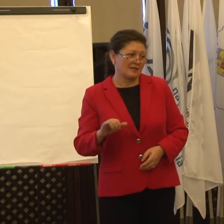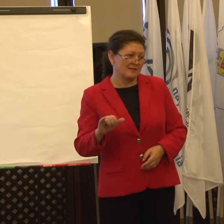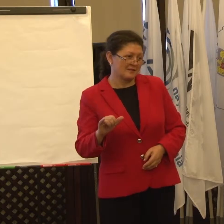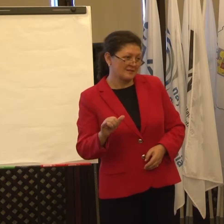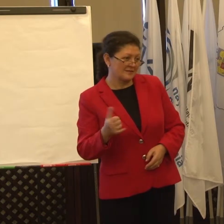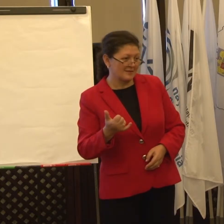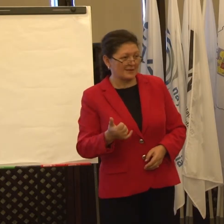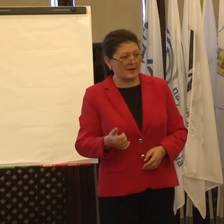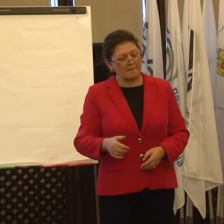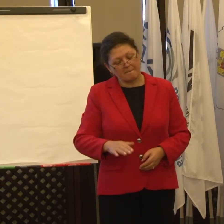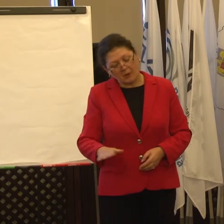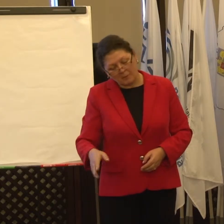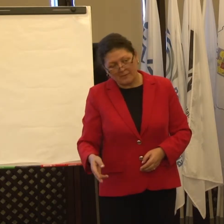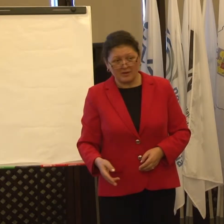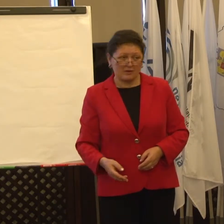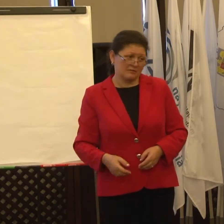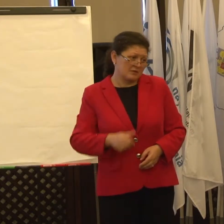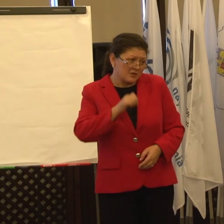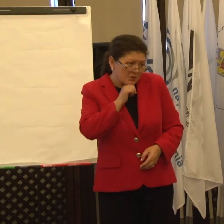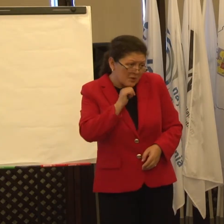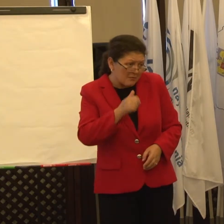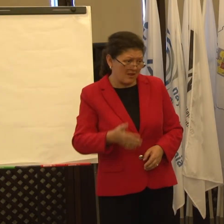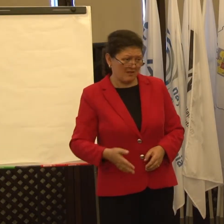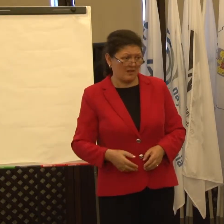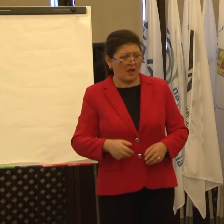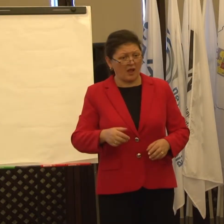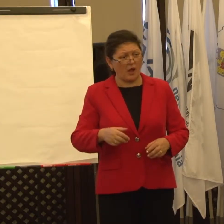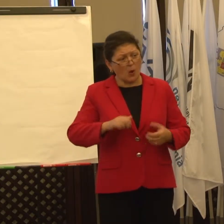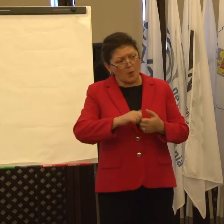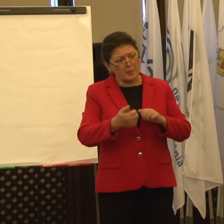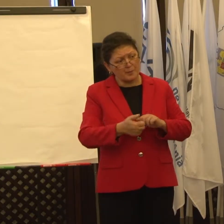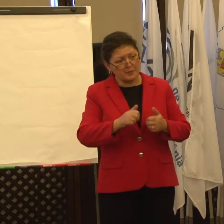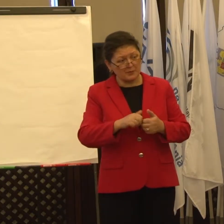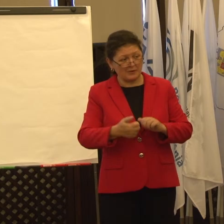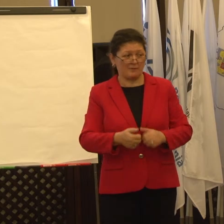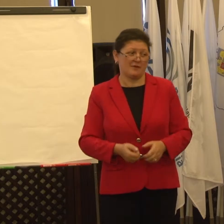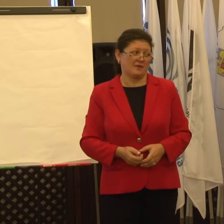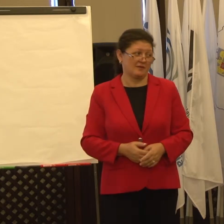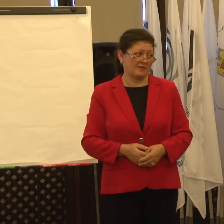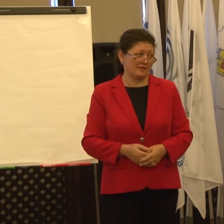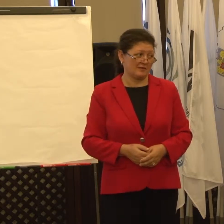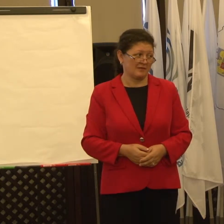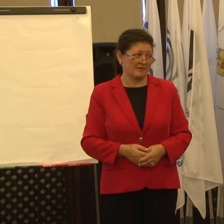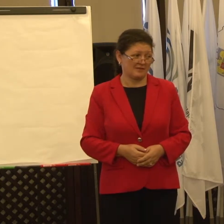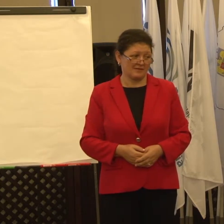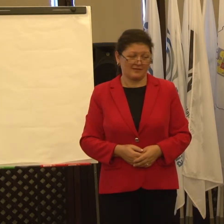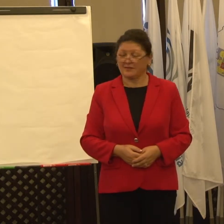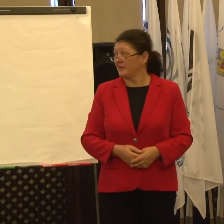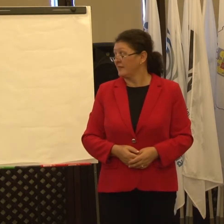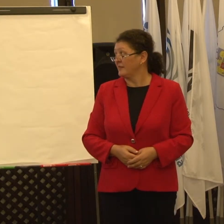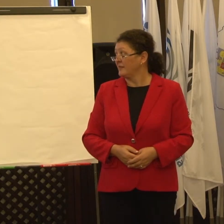genul acesta. Nu? Dar suntem persoane sau suntem o categorie a persoanelor cu